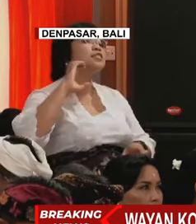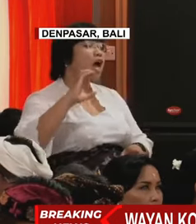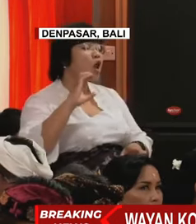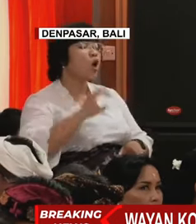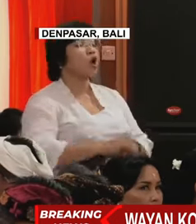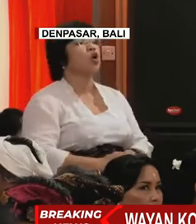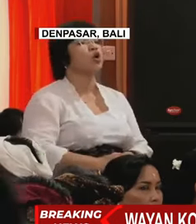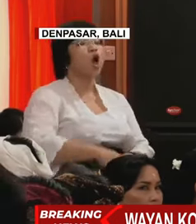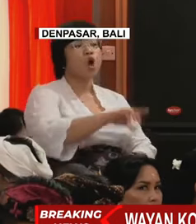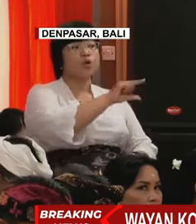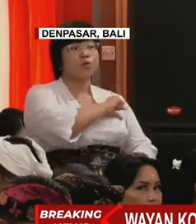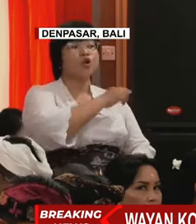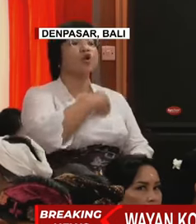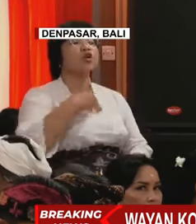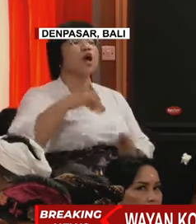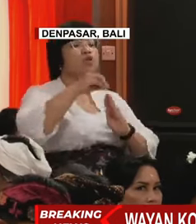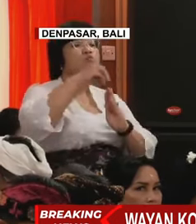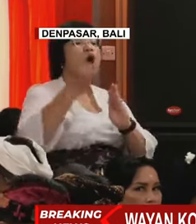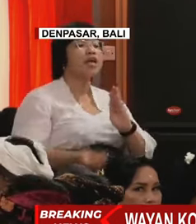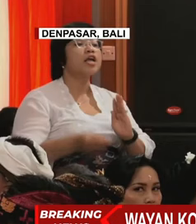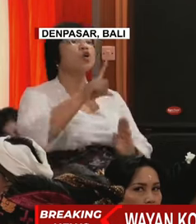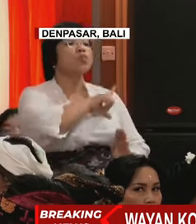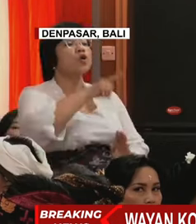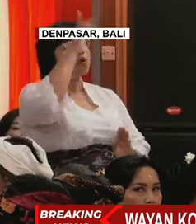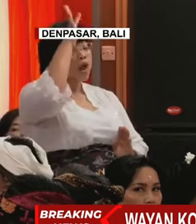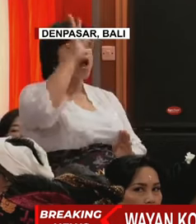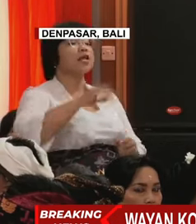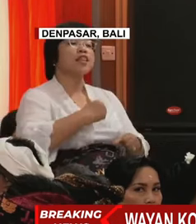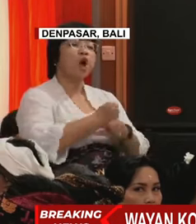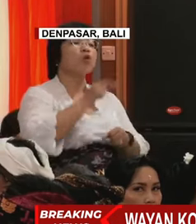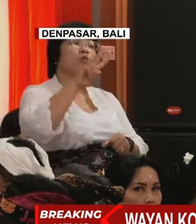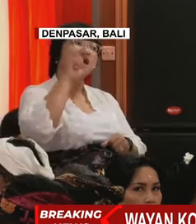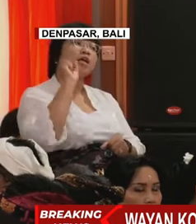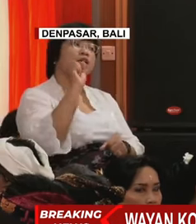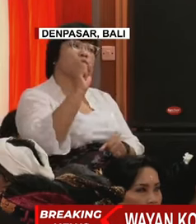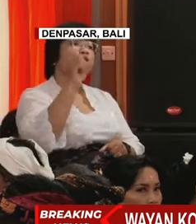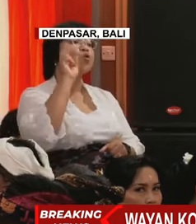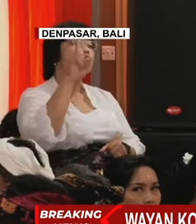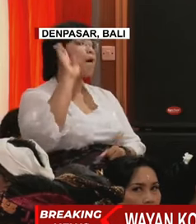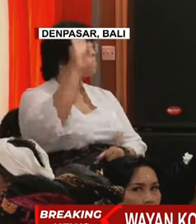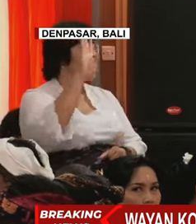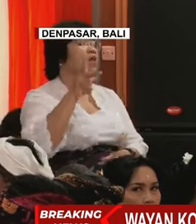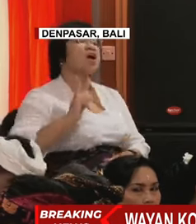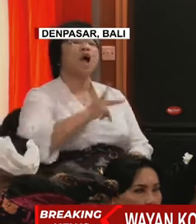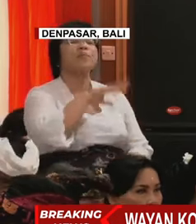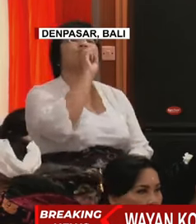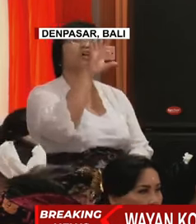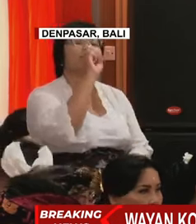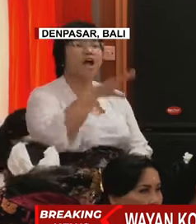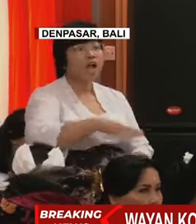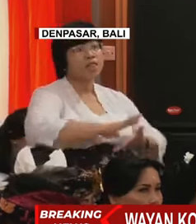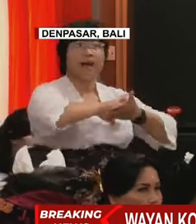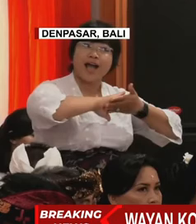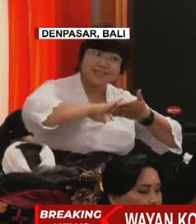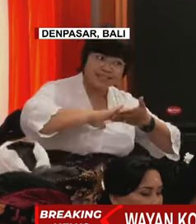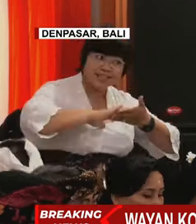didukung oleh partai politik yang sangat besar tadi bahkan didukung Oh partai-partai non parlemen berapa tadi delan atau berapa berapa banyak